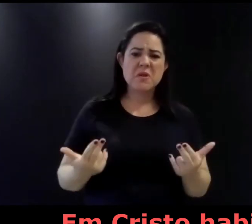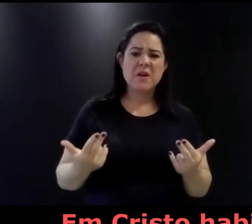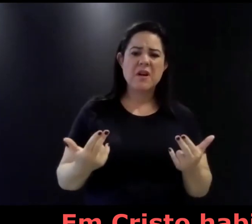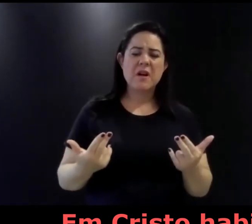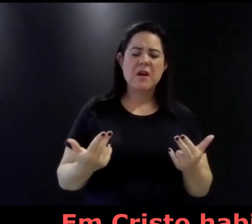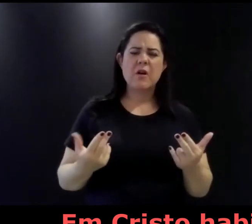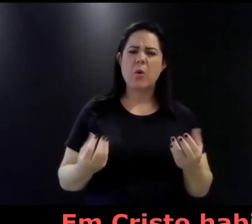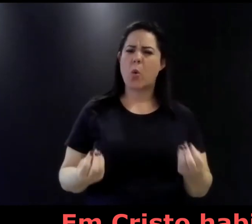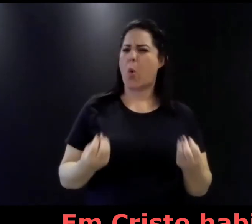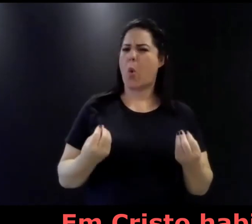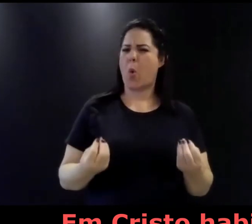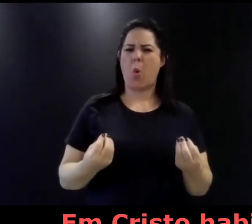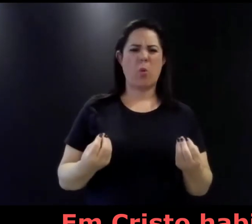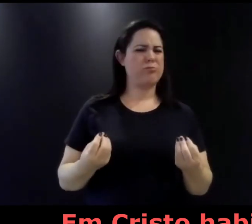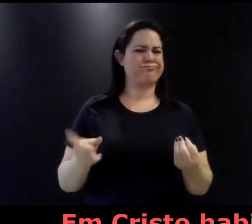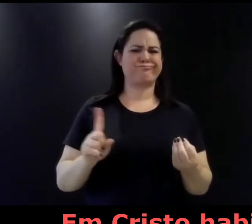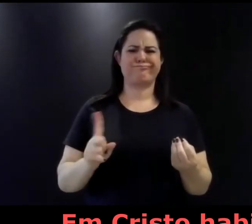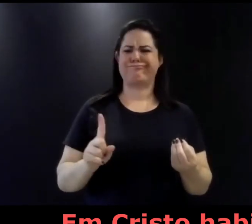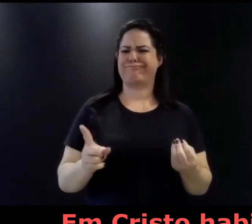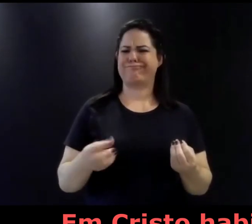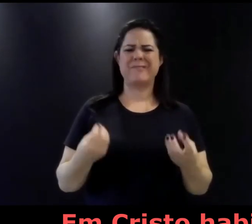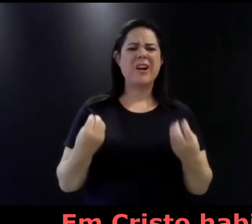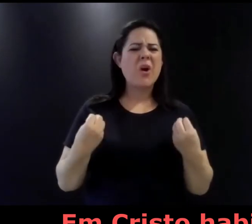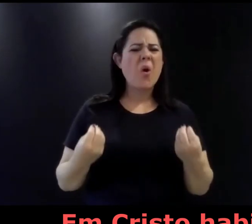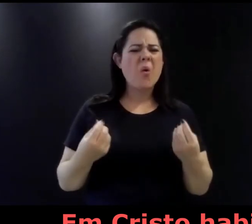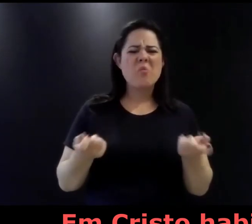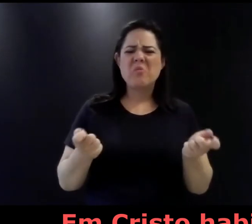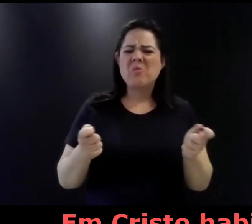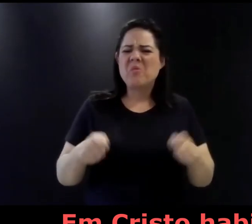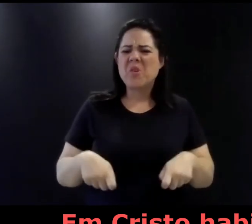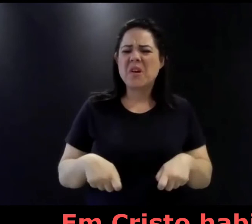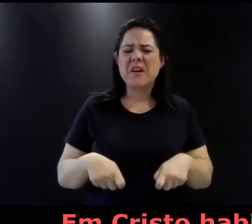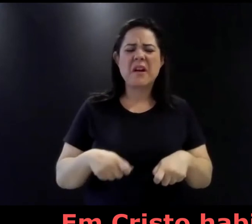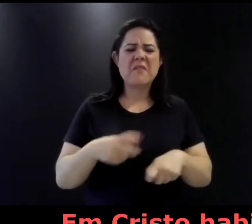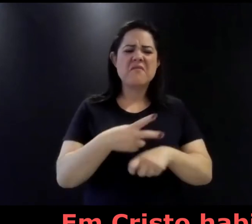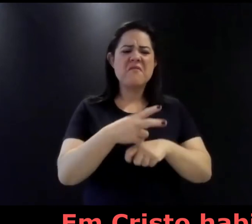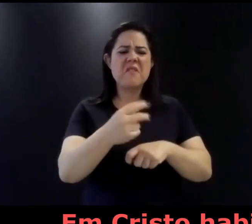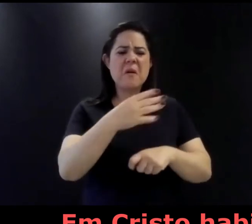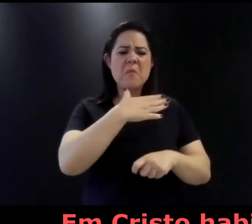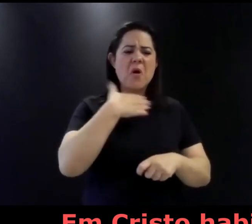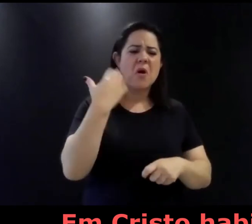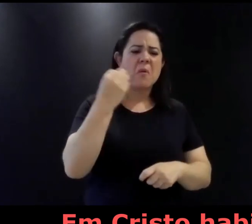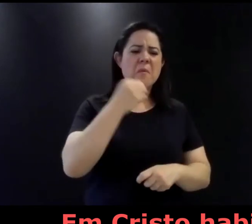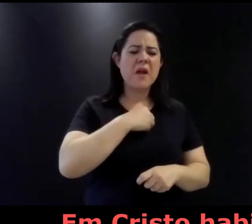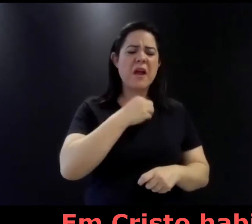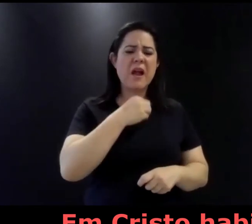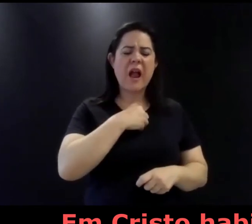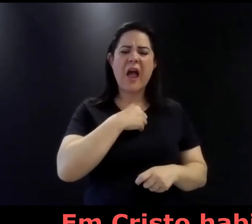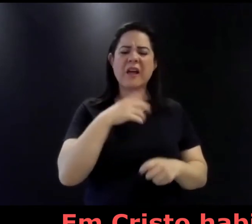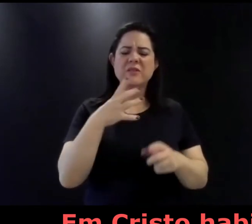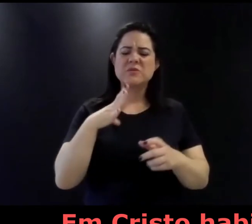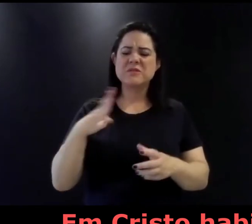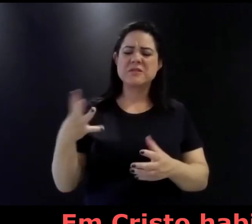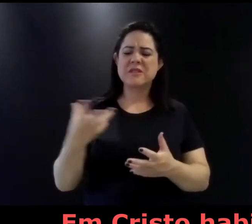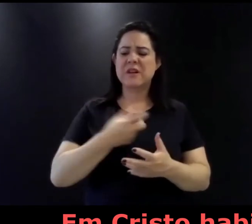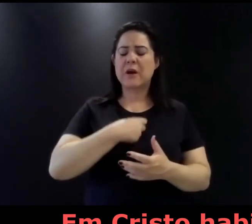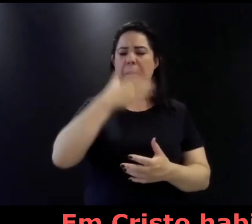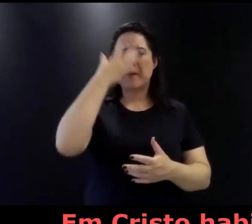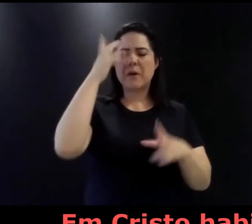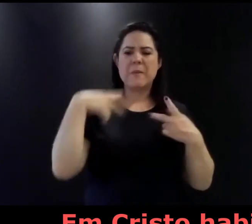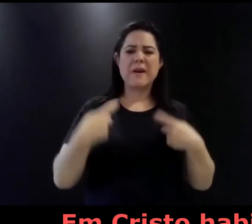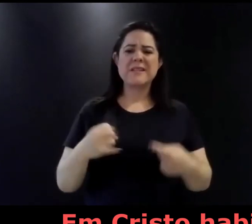Como? Como seria possível vencer a morte, o pecado, redimir o homem, se ele fosse comum como